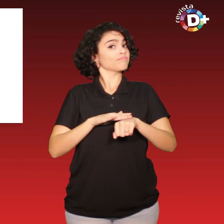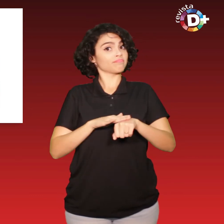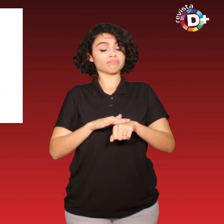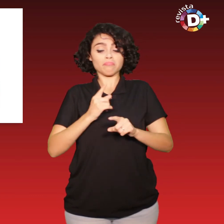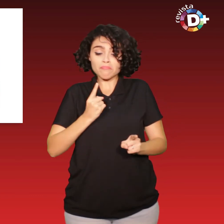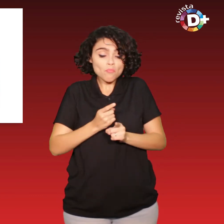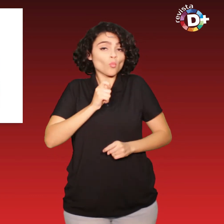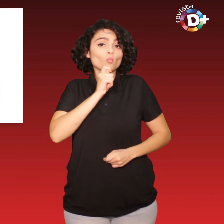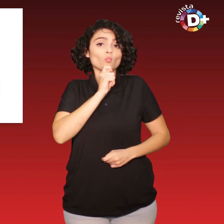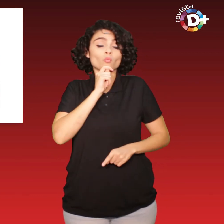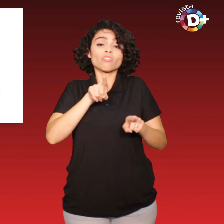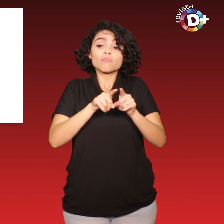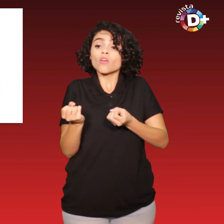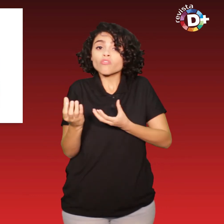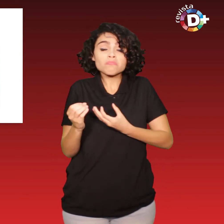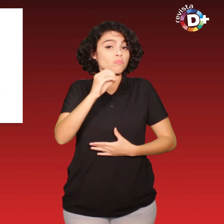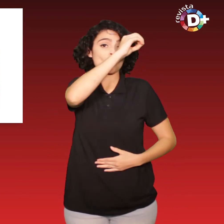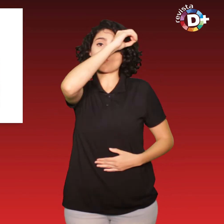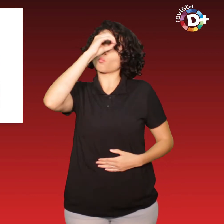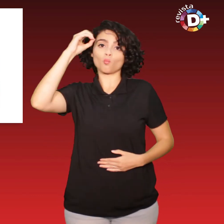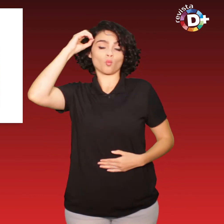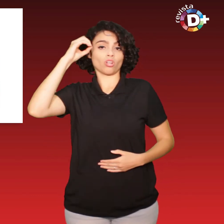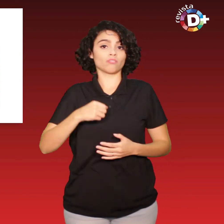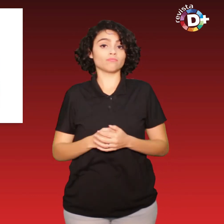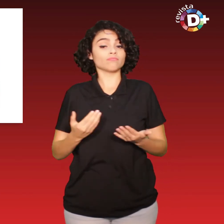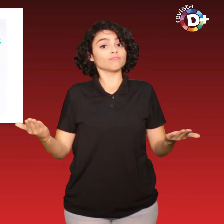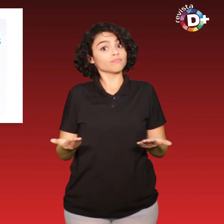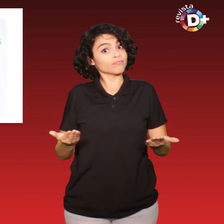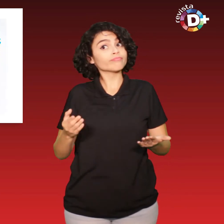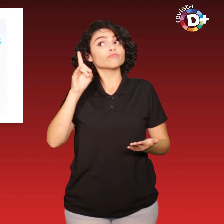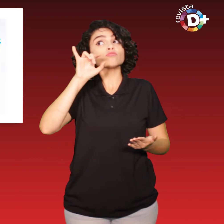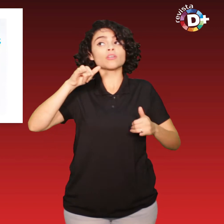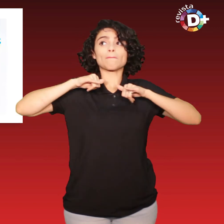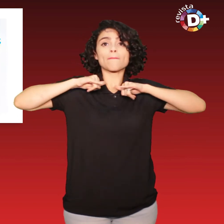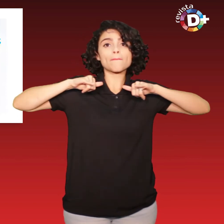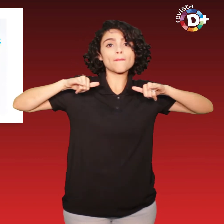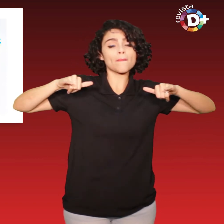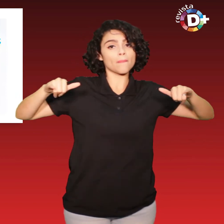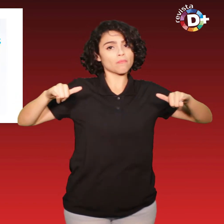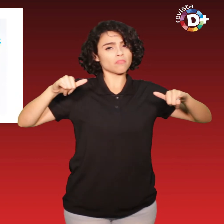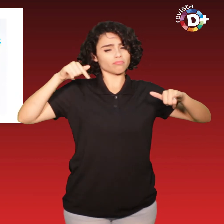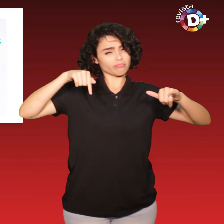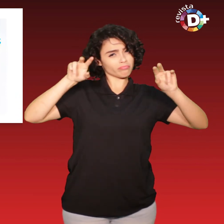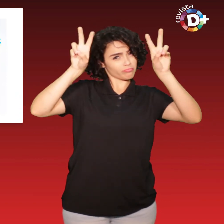tem informações a respeito da doença. Nesta data de conscientização, o que você sabe sobre o